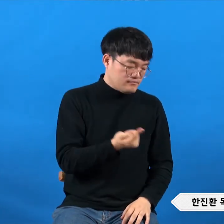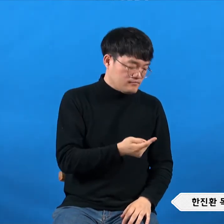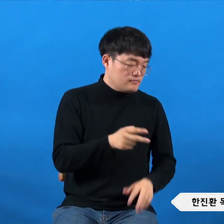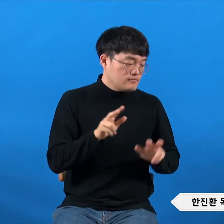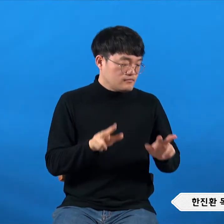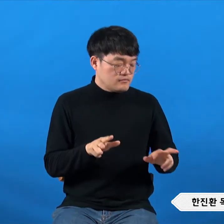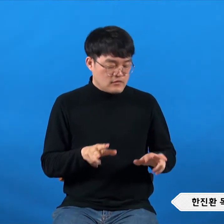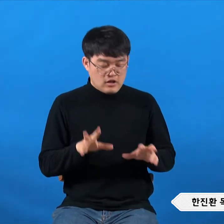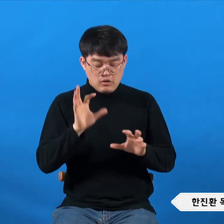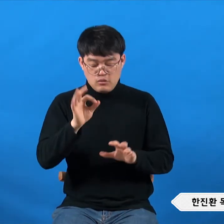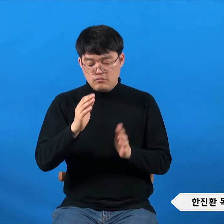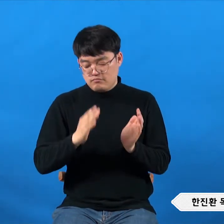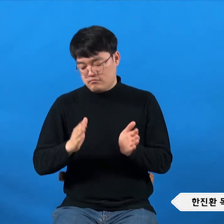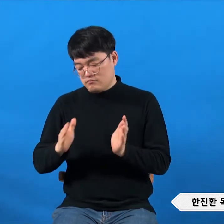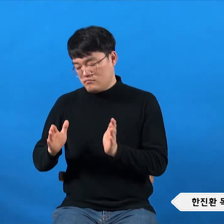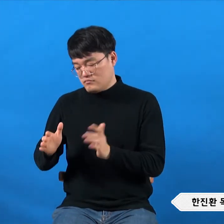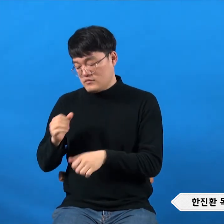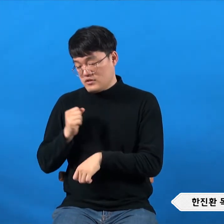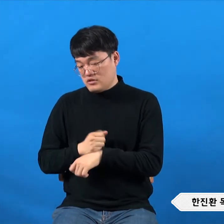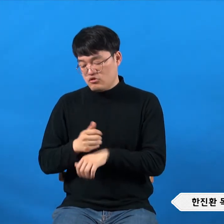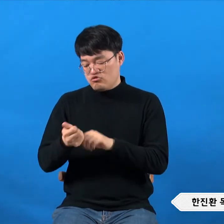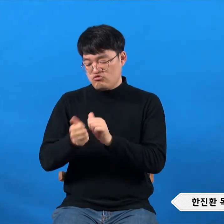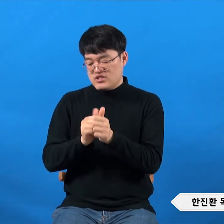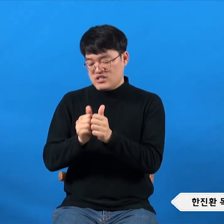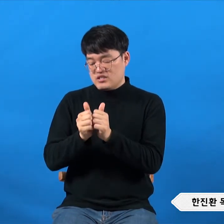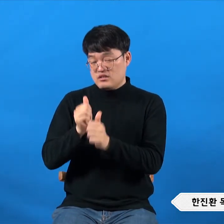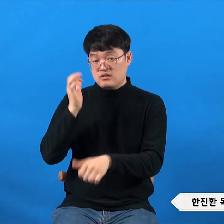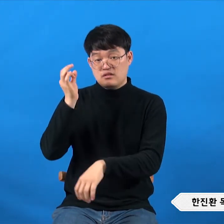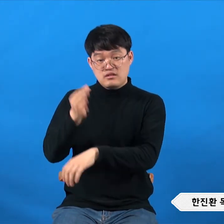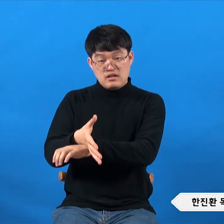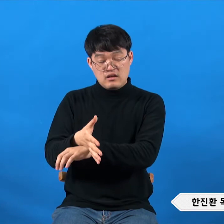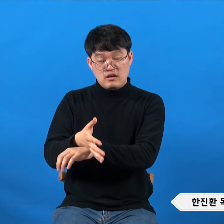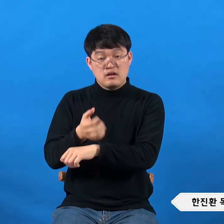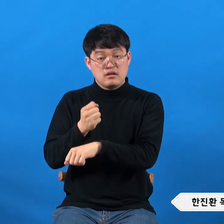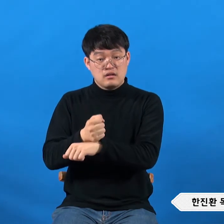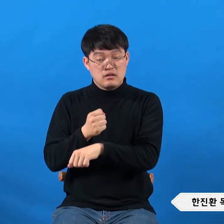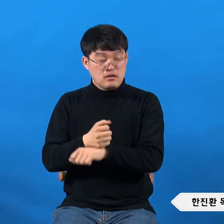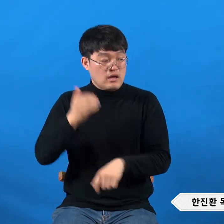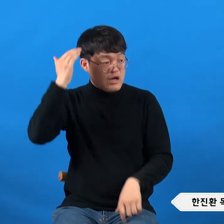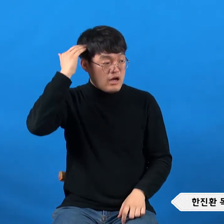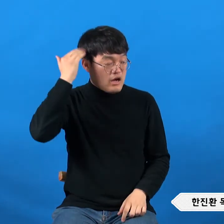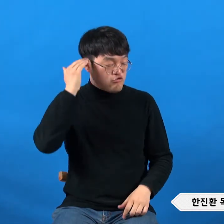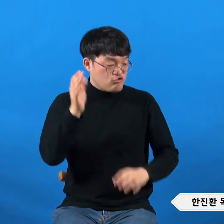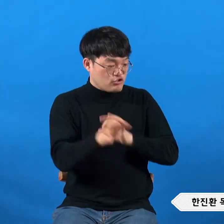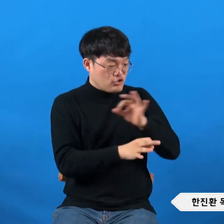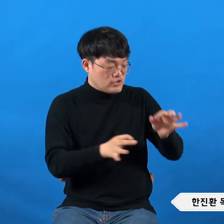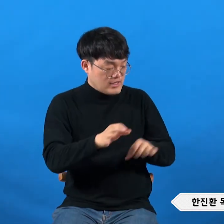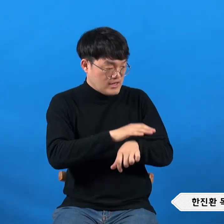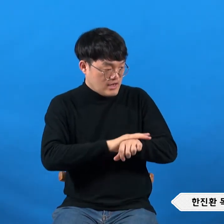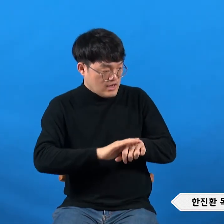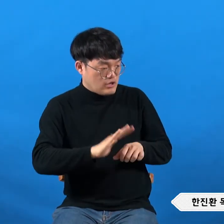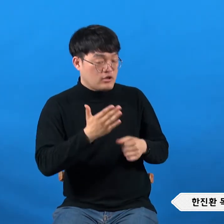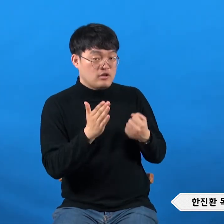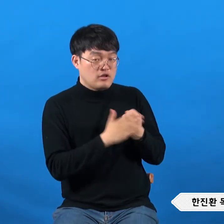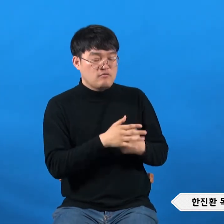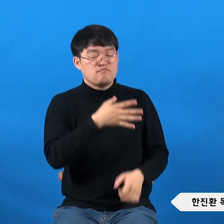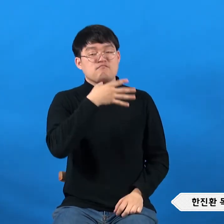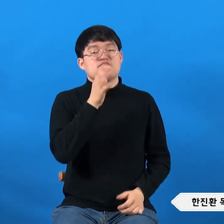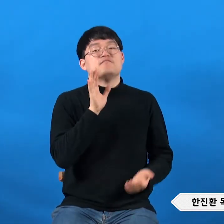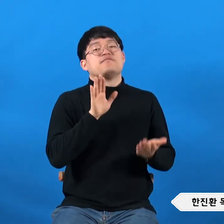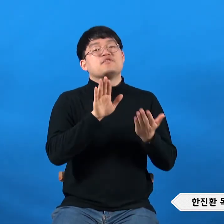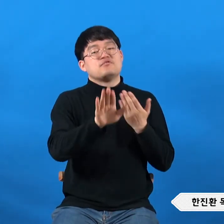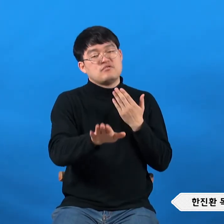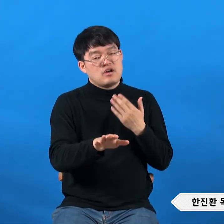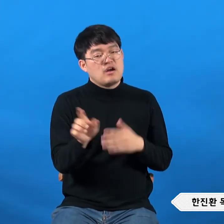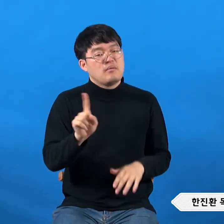이제 재산을 거의 다 정리를 해서 주식을 샀다는 것입니다. 그때 한국 경제가 한창 잘 나갈 때니까, 그래서